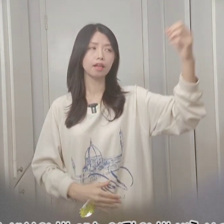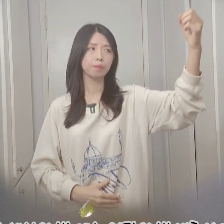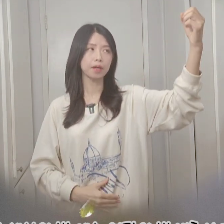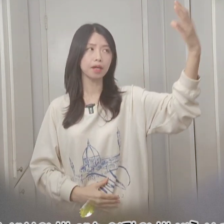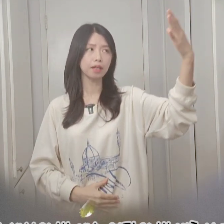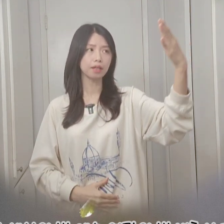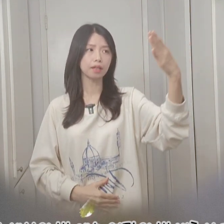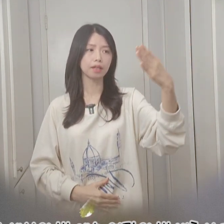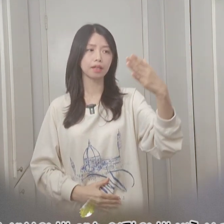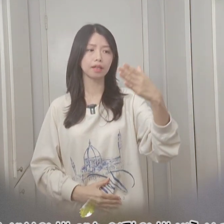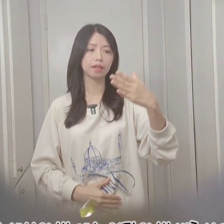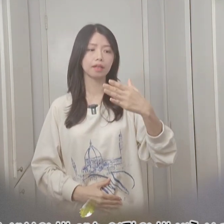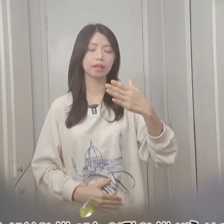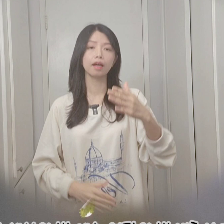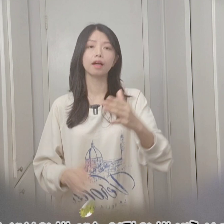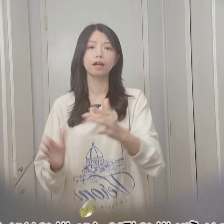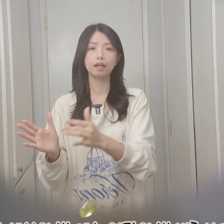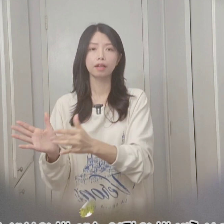세상의 빛,